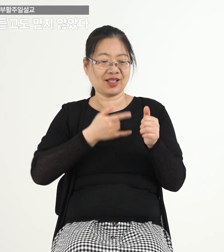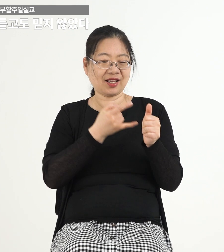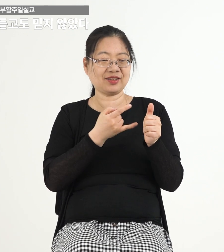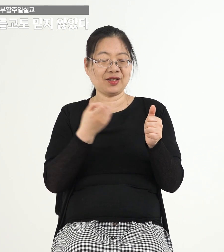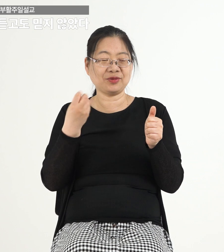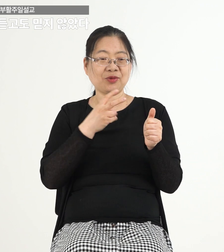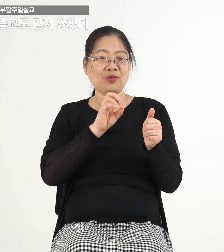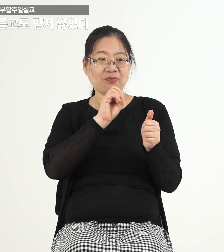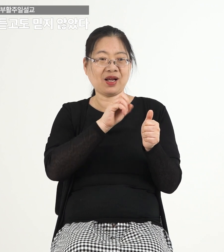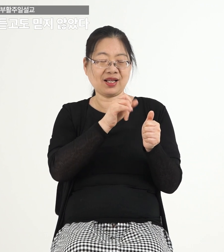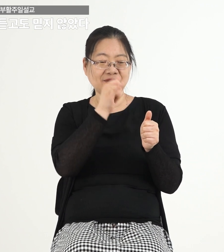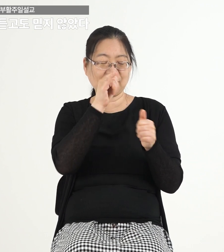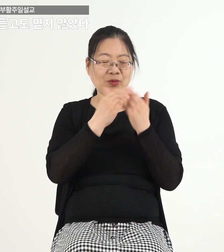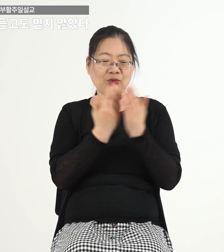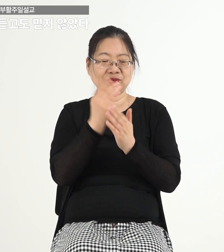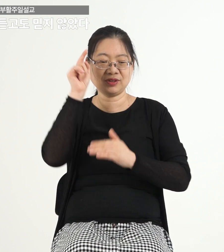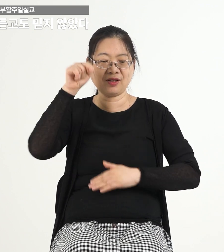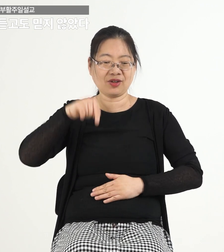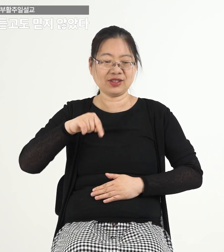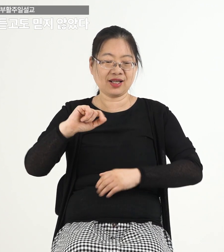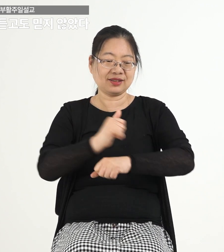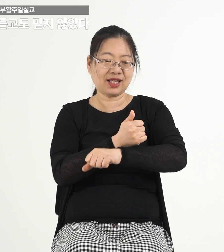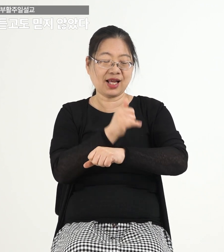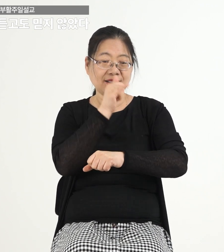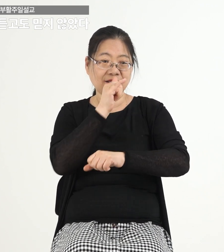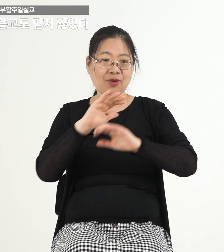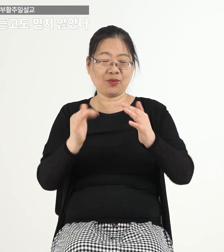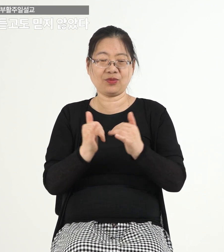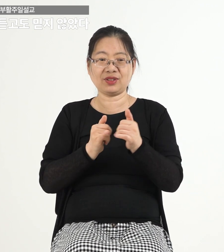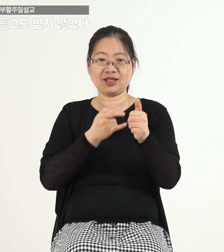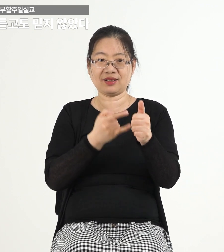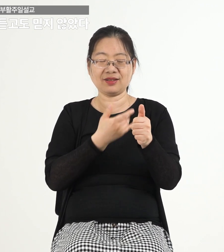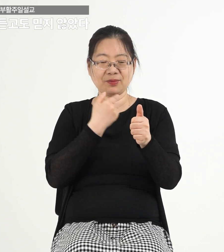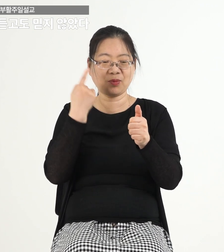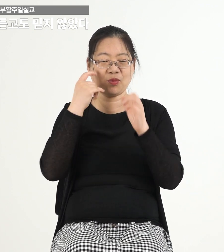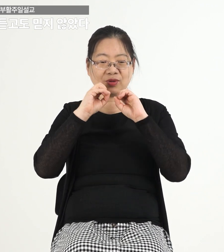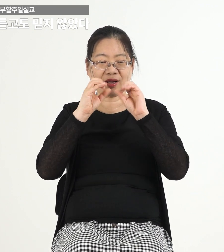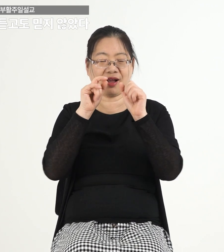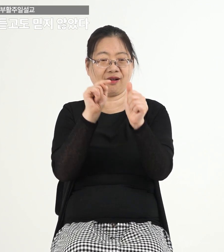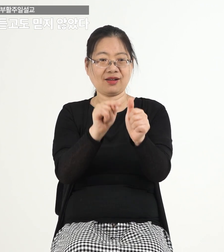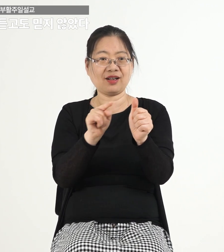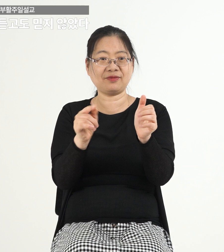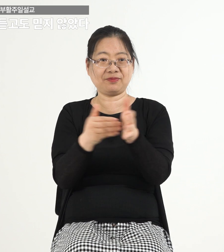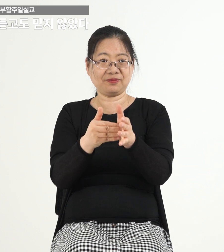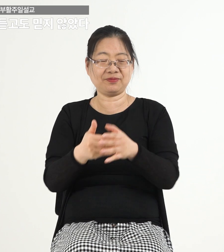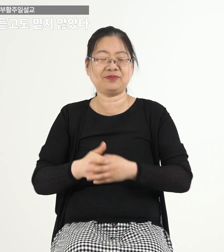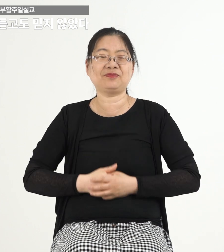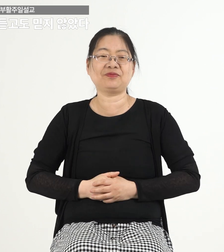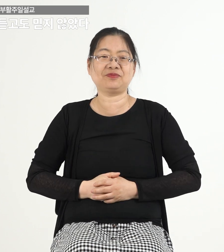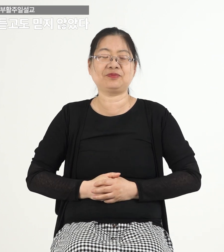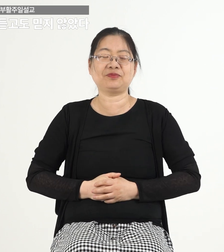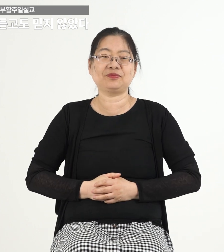이르시되 너희는 온 천하에 다니며 만민에게 복음을 전파하라 그랬어요.